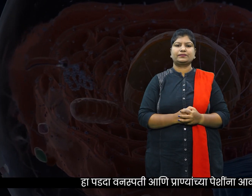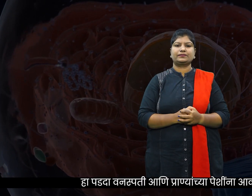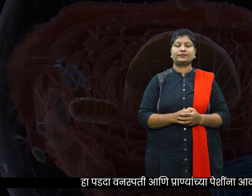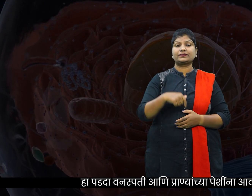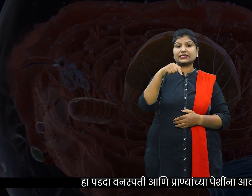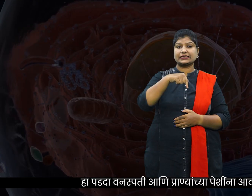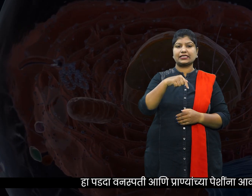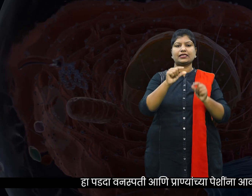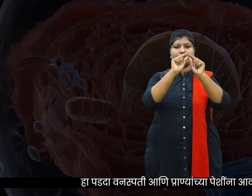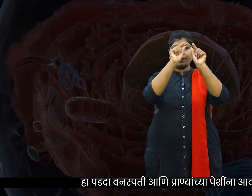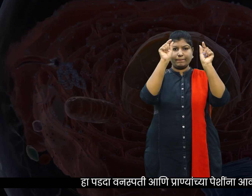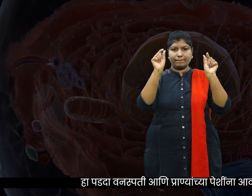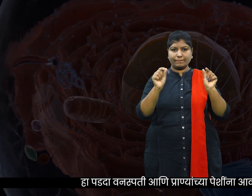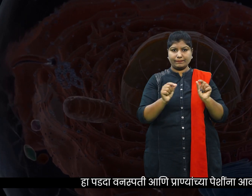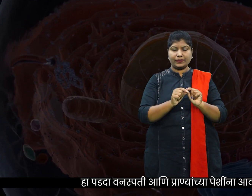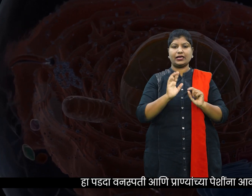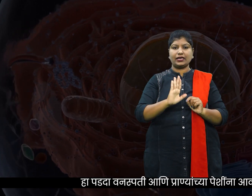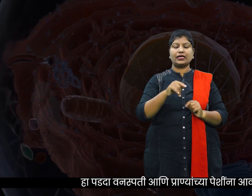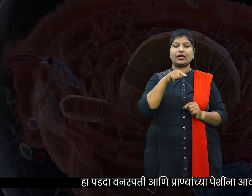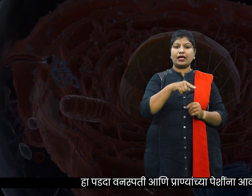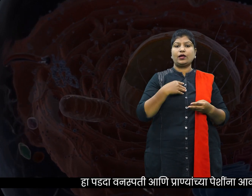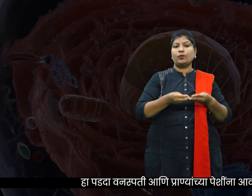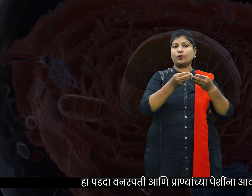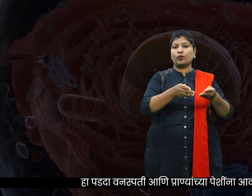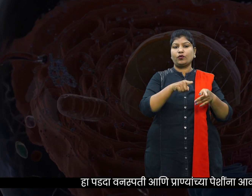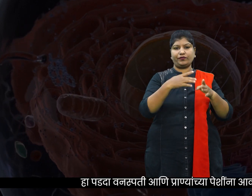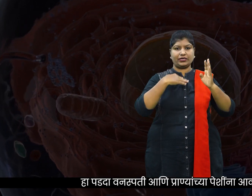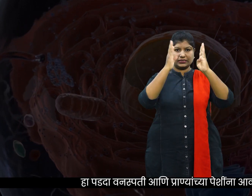हा पडदा वनस्पती आणि प्राण्यांच्या पेशींना आकार देतो.